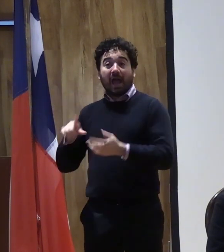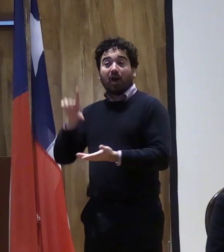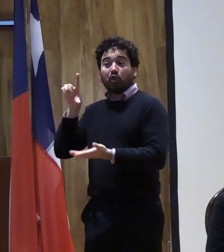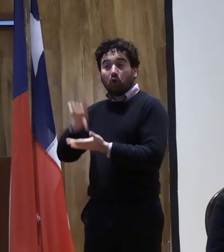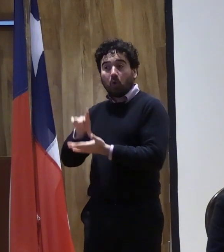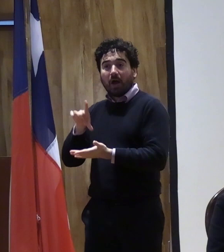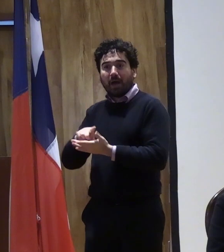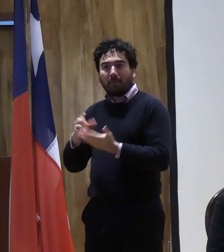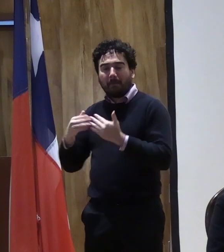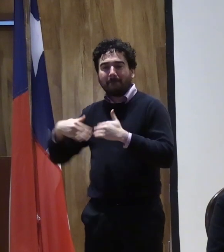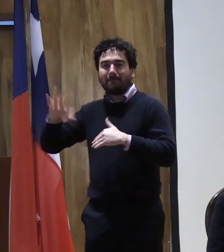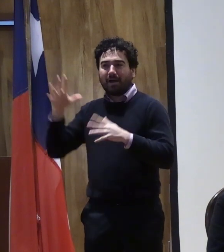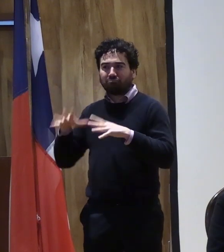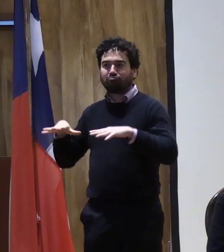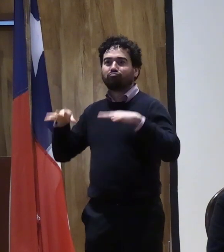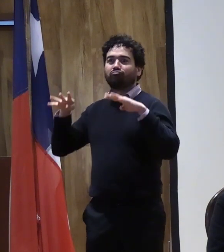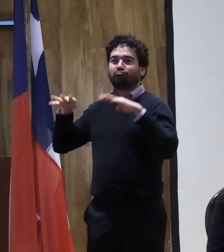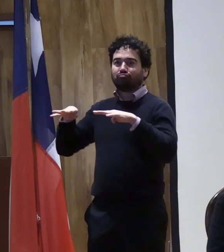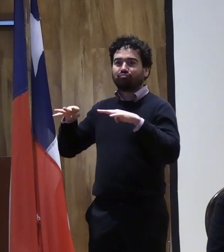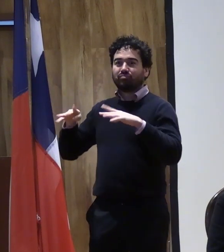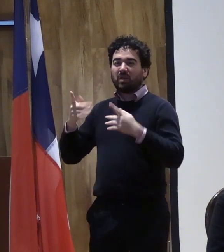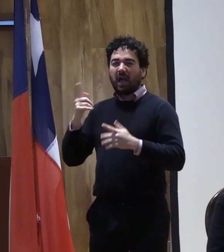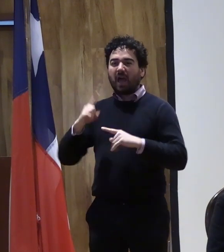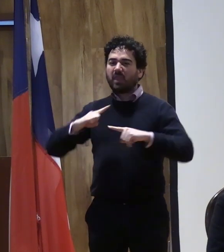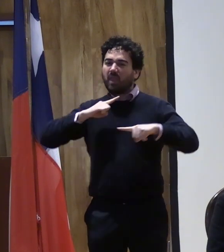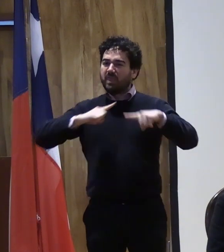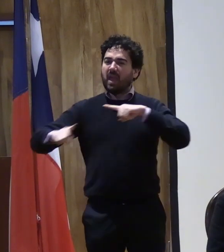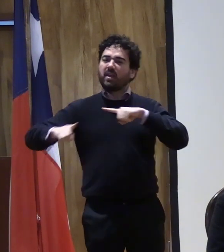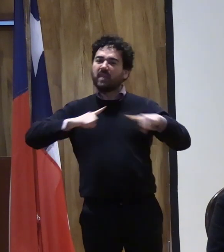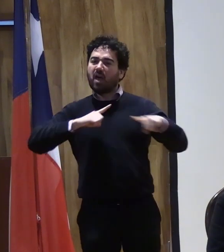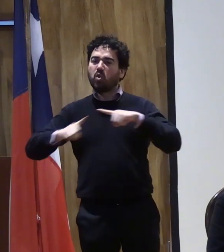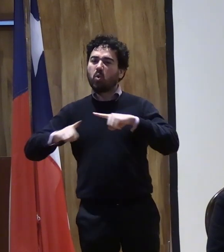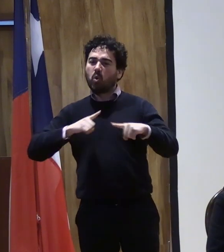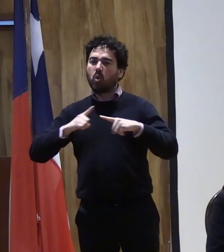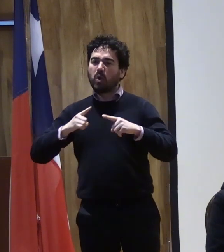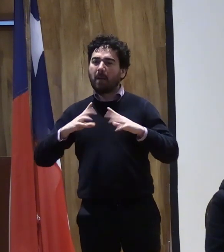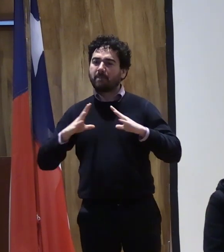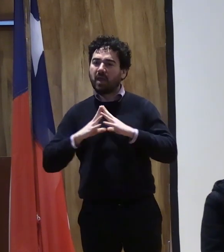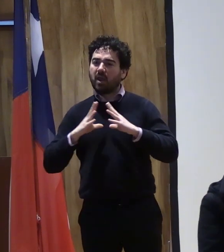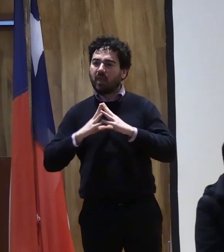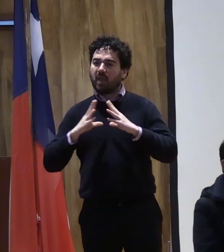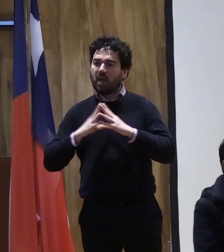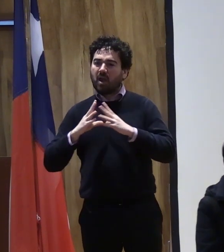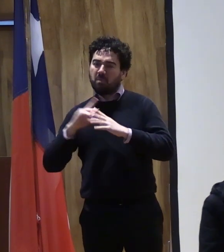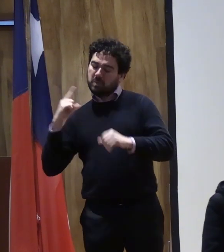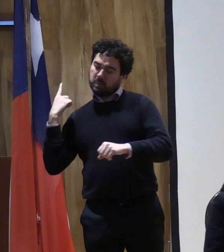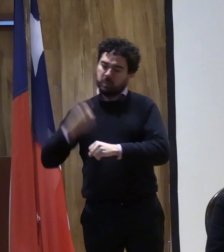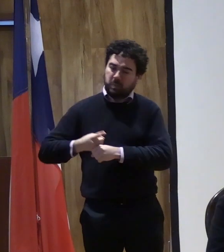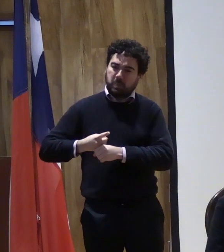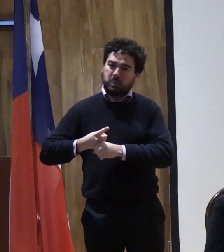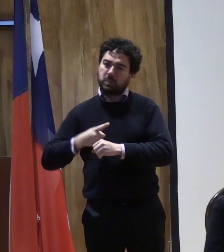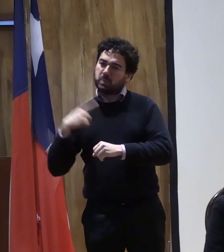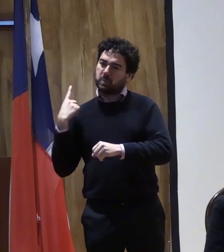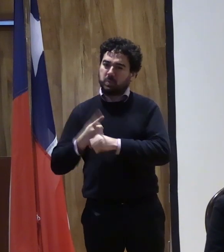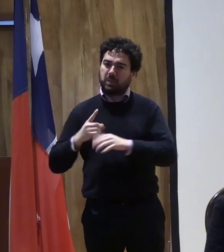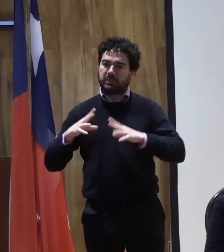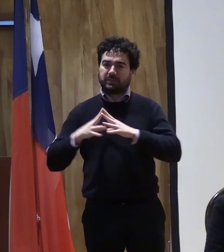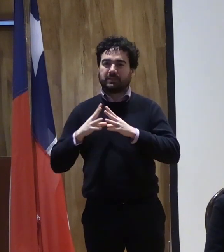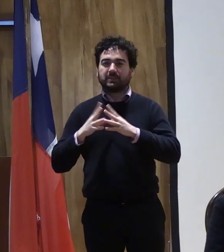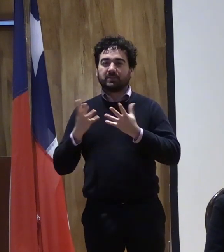rescato de la dictadura militar, de haber puesto en cuestión, de